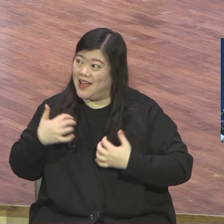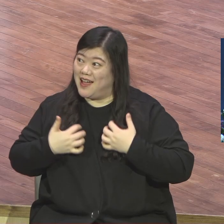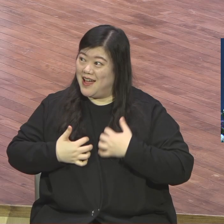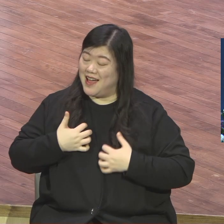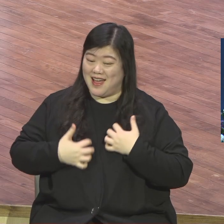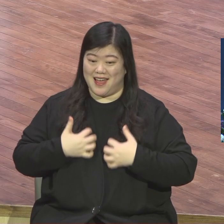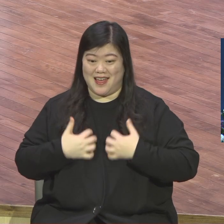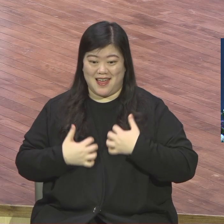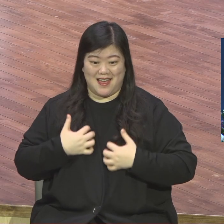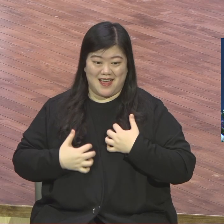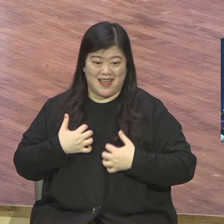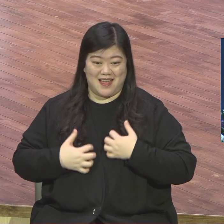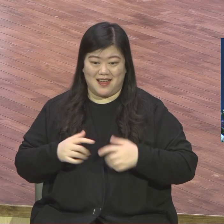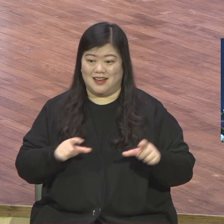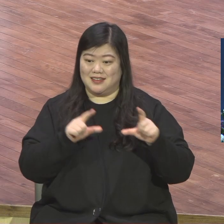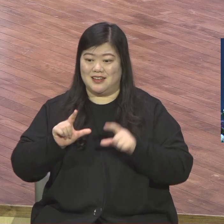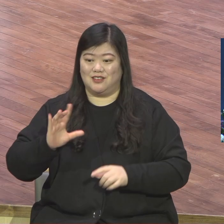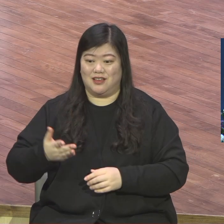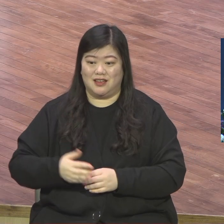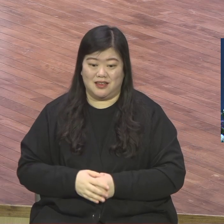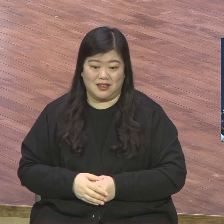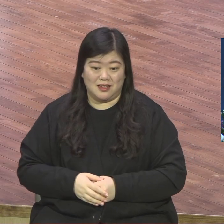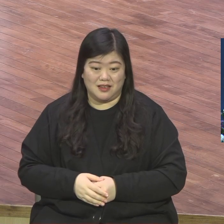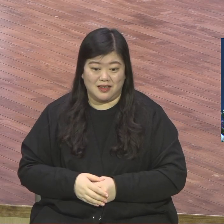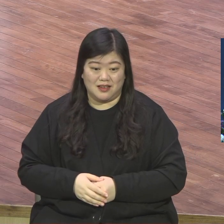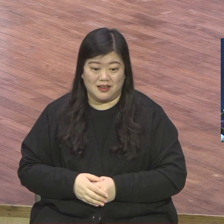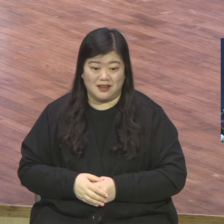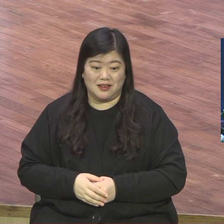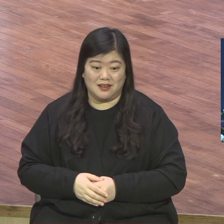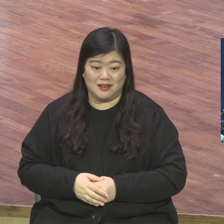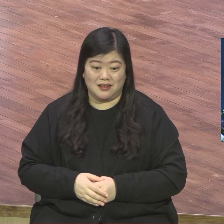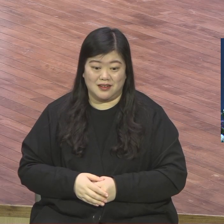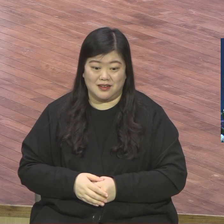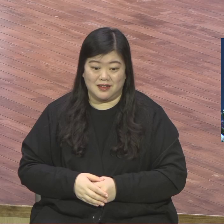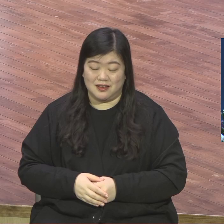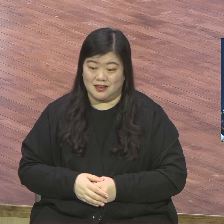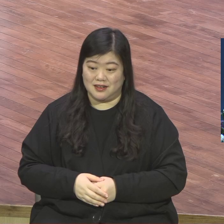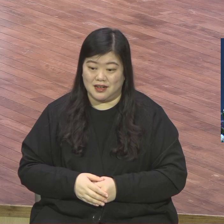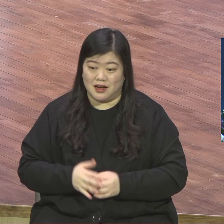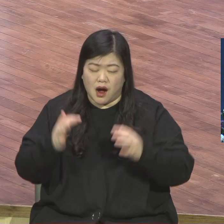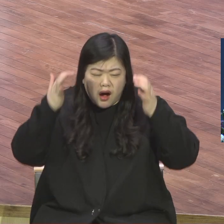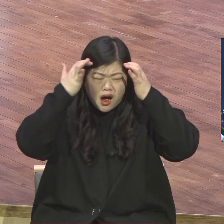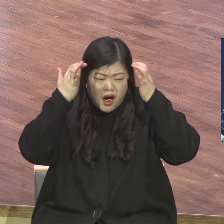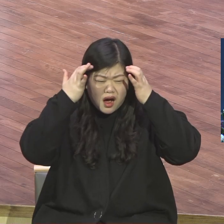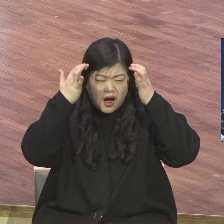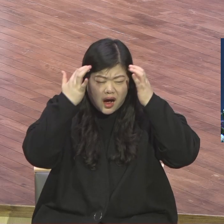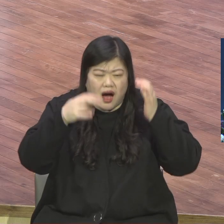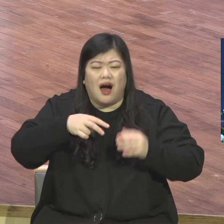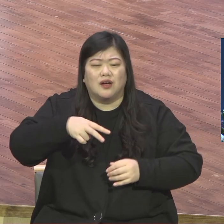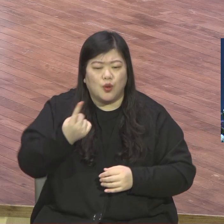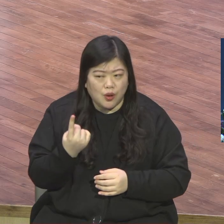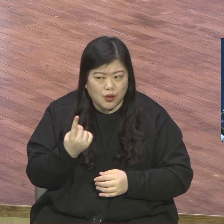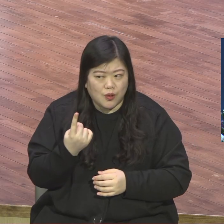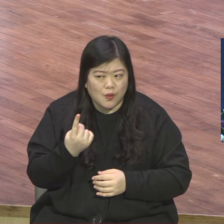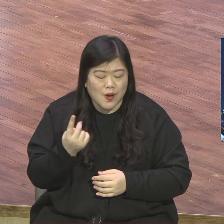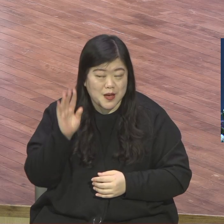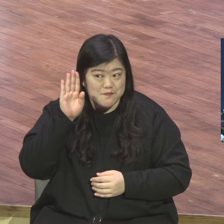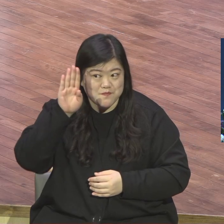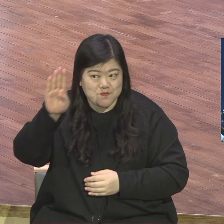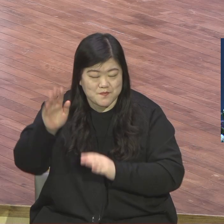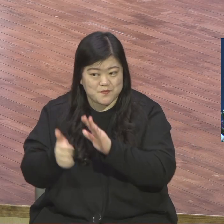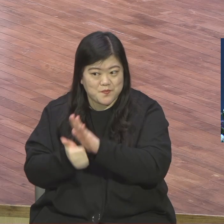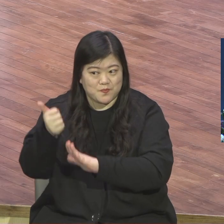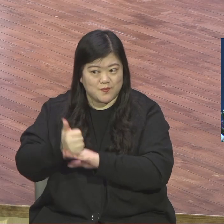기쁨의 삶을 살게 되었다. 기쁨의 삶을. 환난 중에도 즐거워할 수 있는 믿음의 삶.